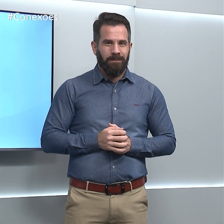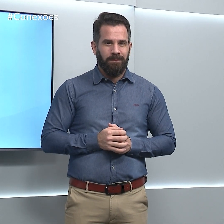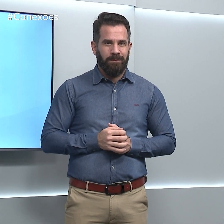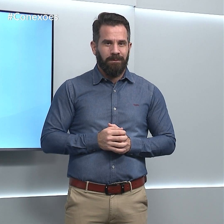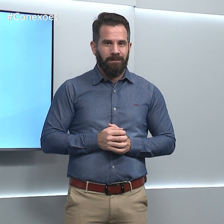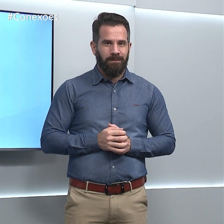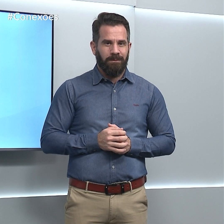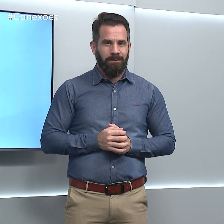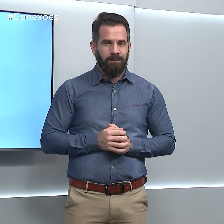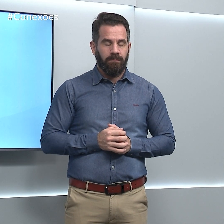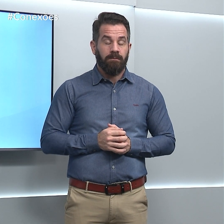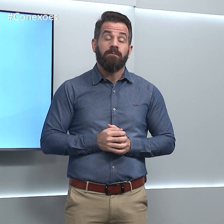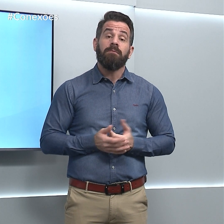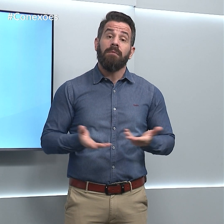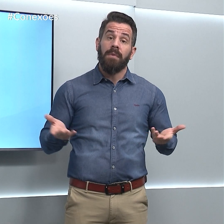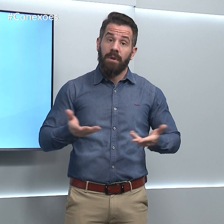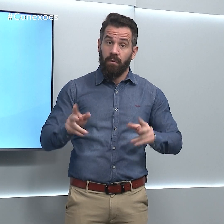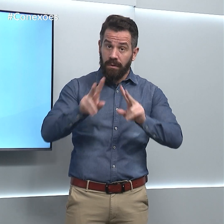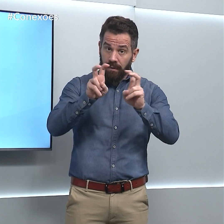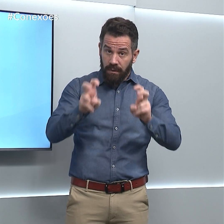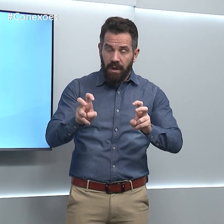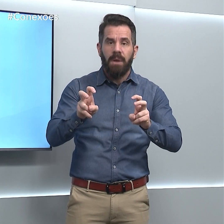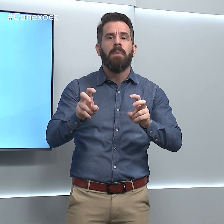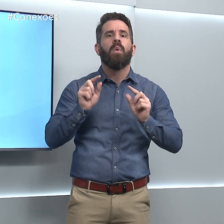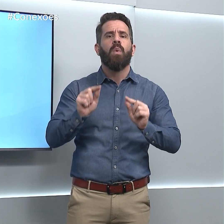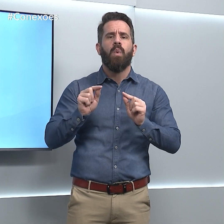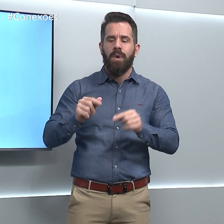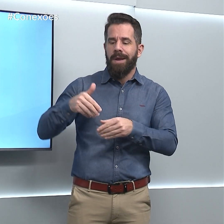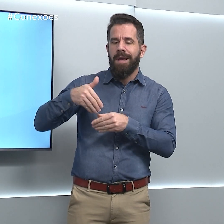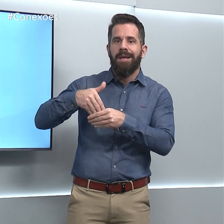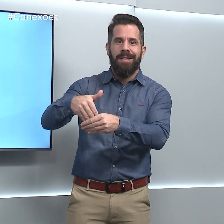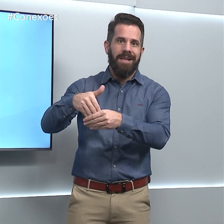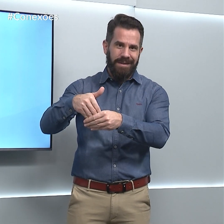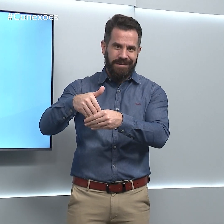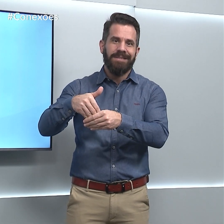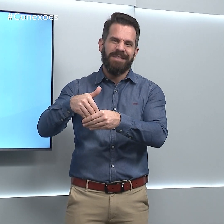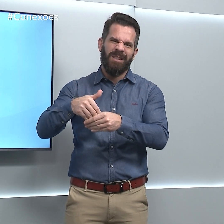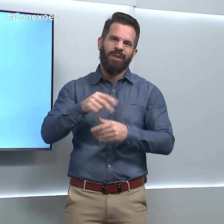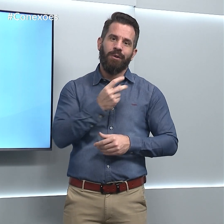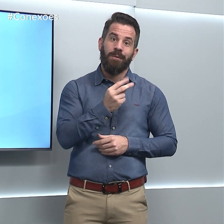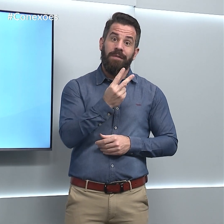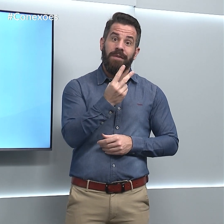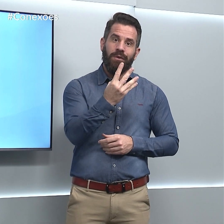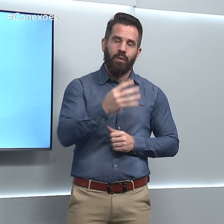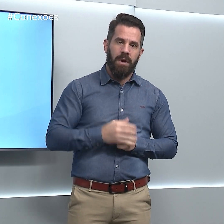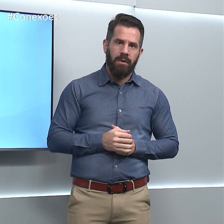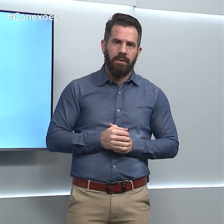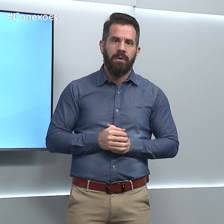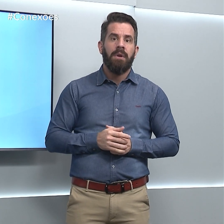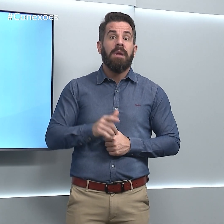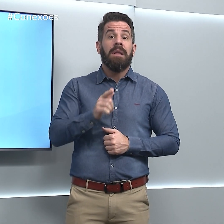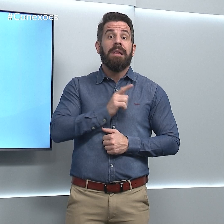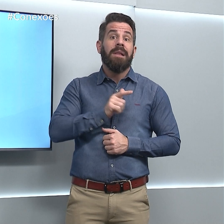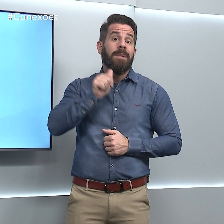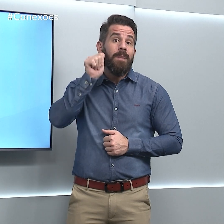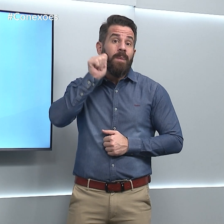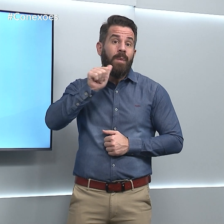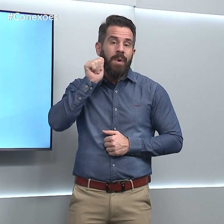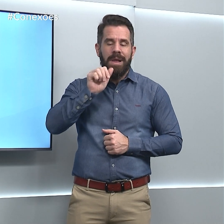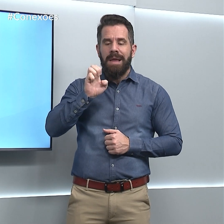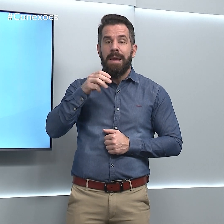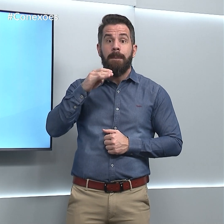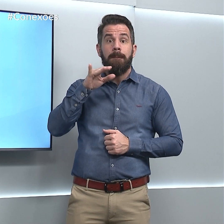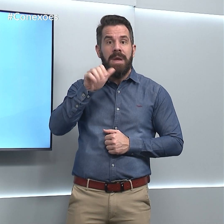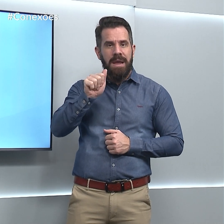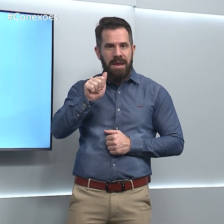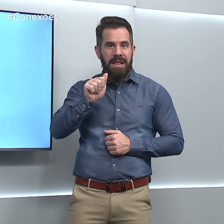Agora falando sobre as eleições municipais 2024. As prefeitas eleitas Emília Correia, em Aracaju,